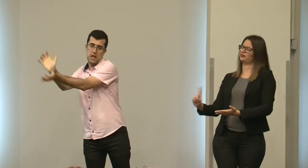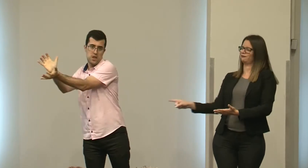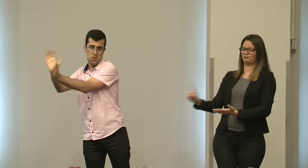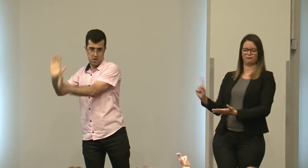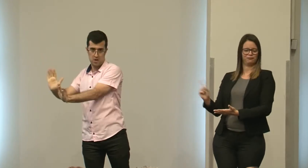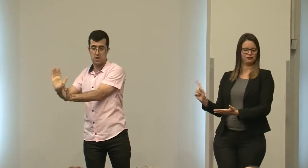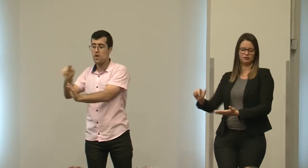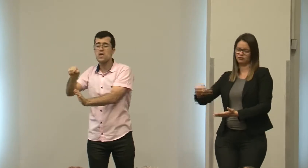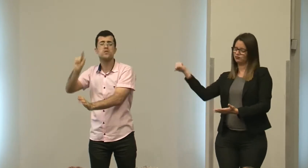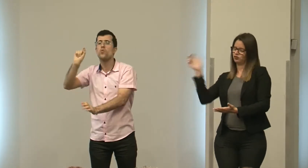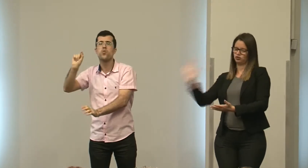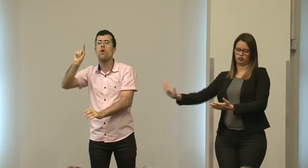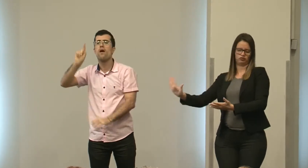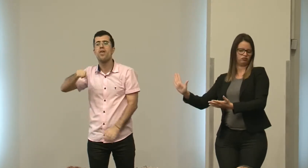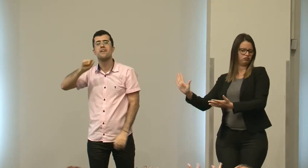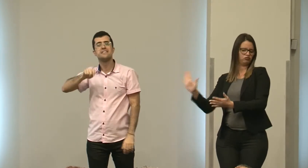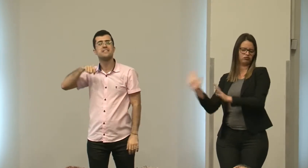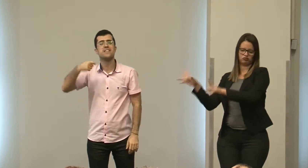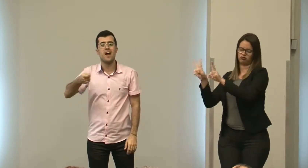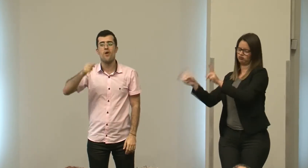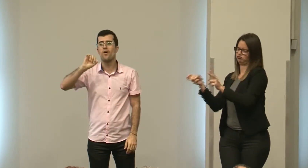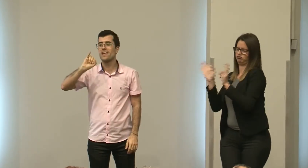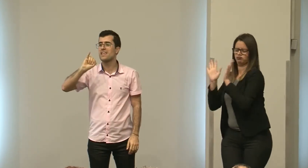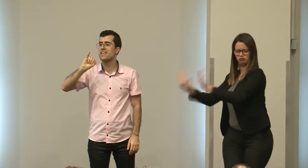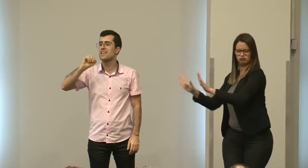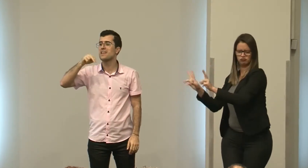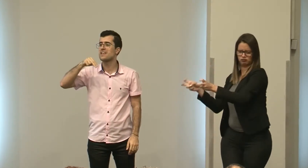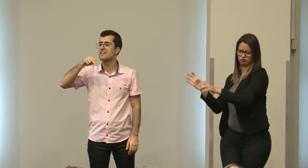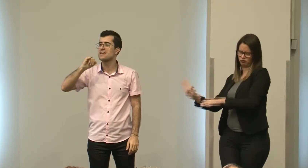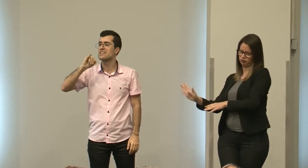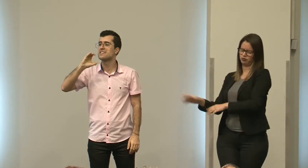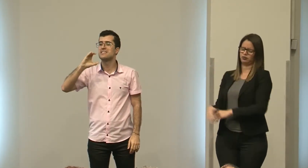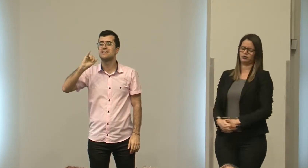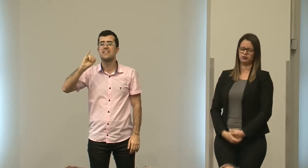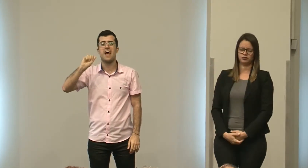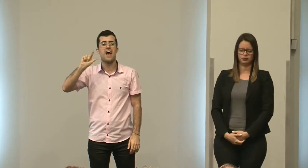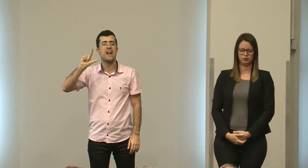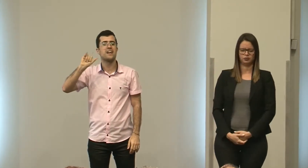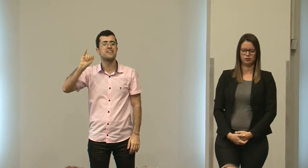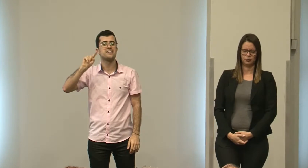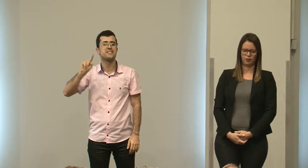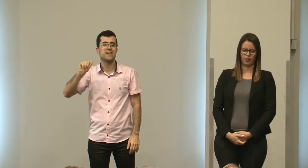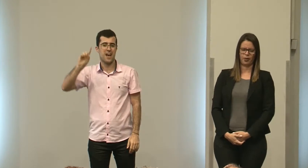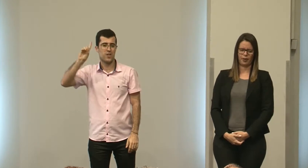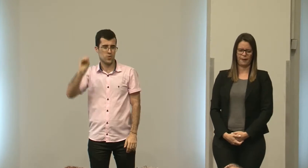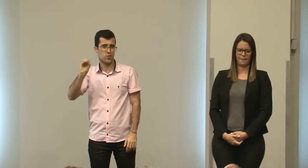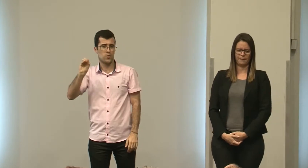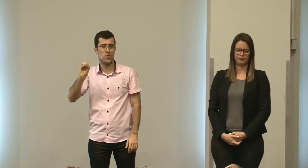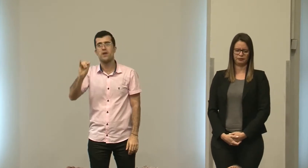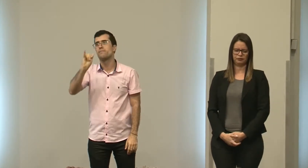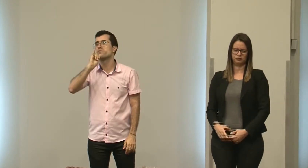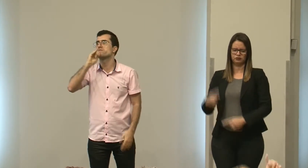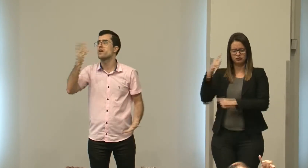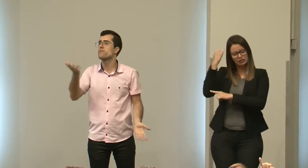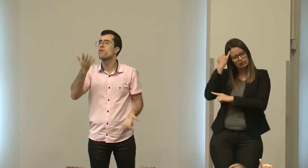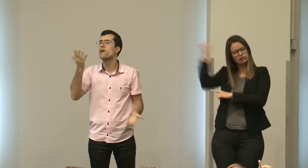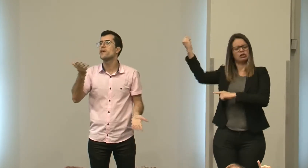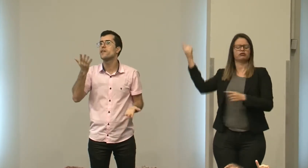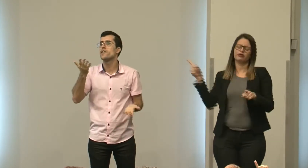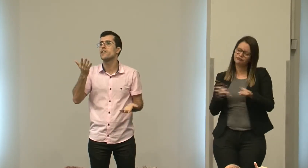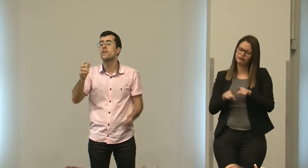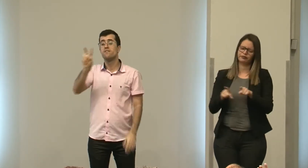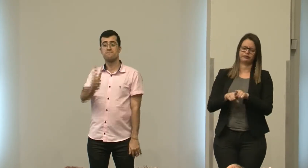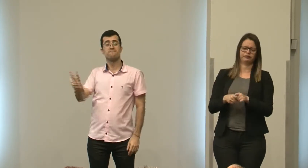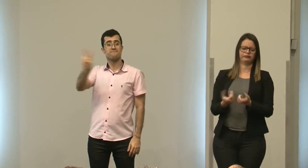Quando nós temos um sinal que ele possui uma única configuração, ele não é um sinal